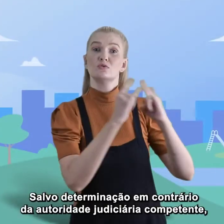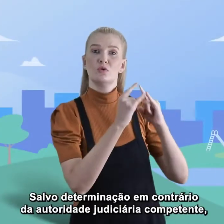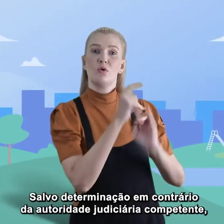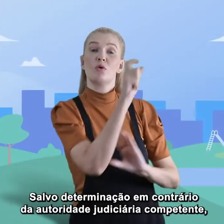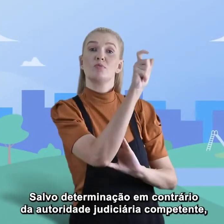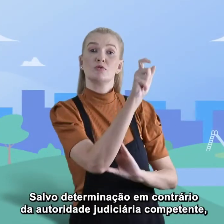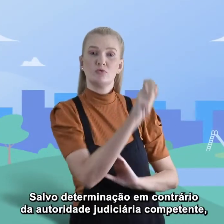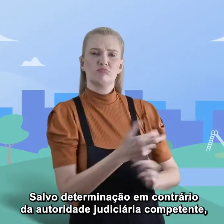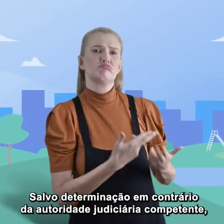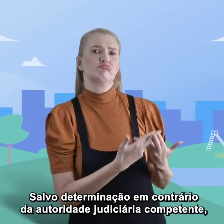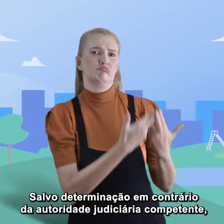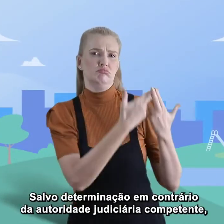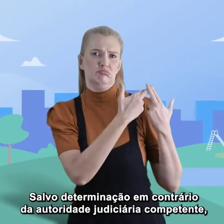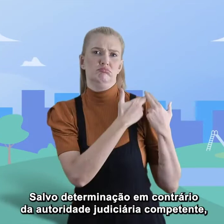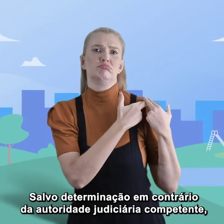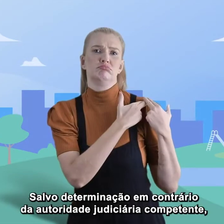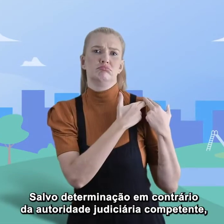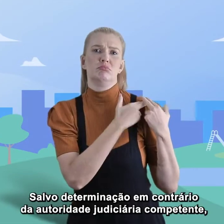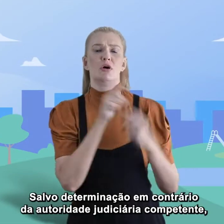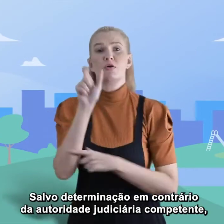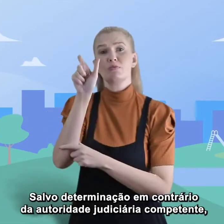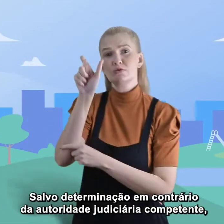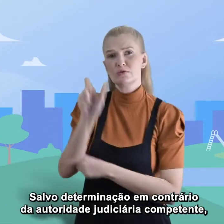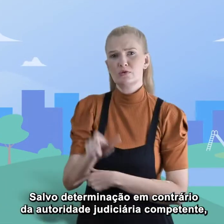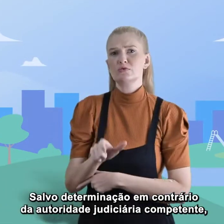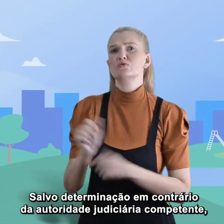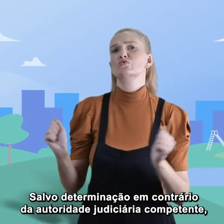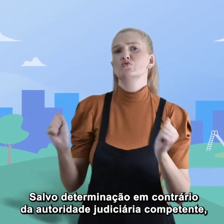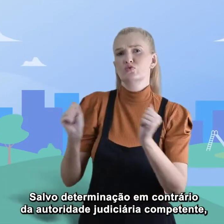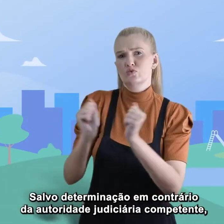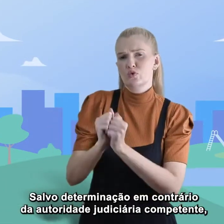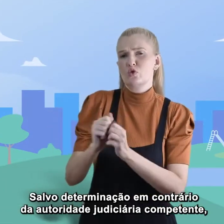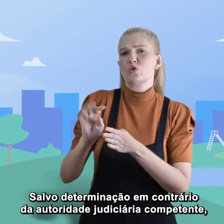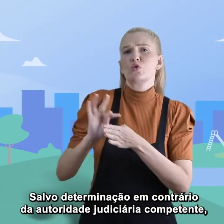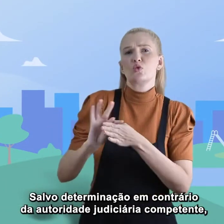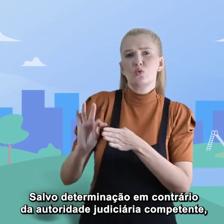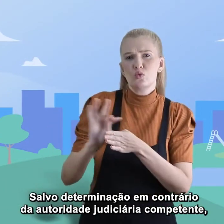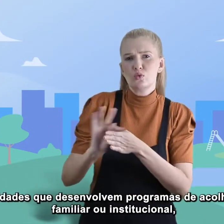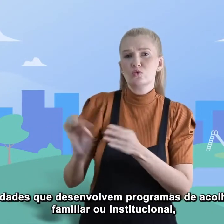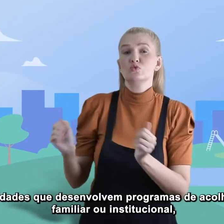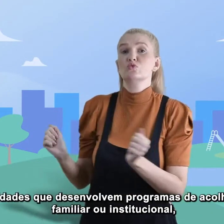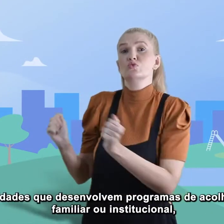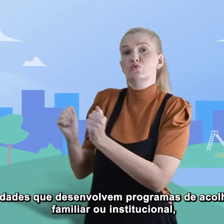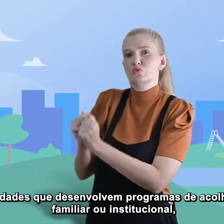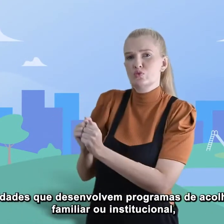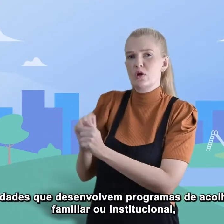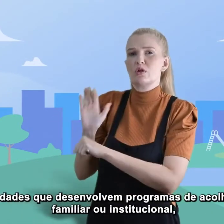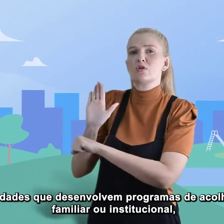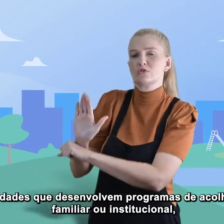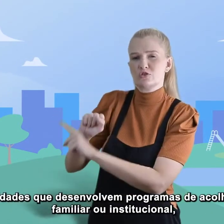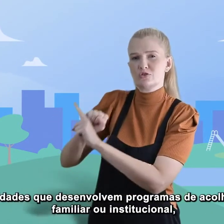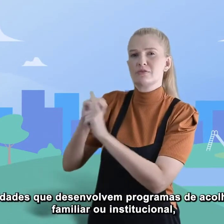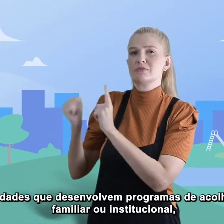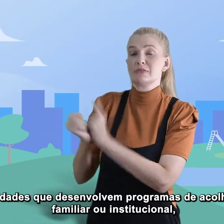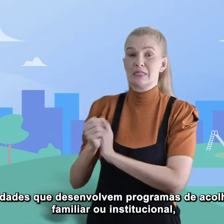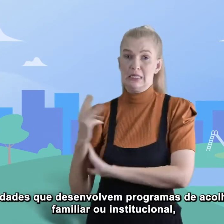Salvo determinação em contrário da autoridade judiciária competente, as entidades que desenvolvem programas de